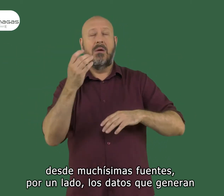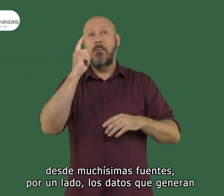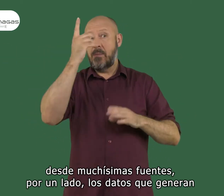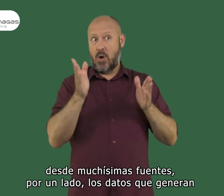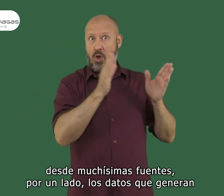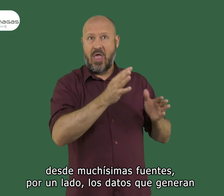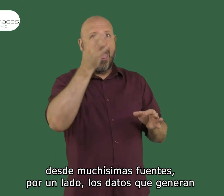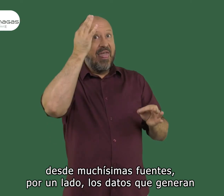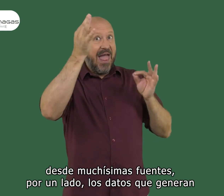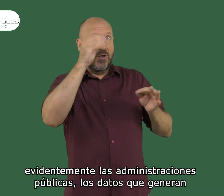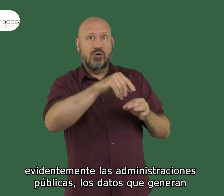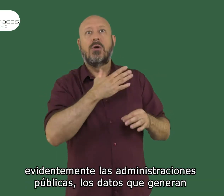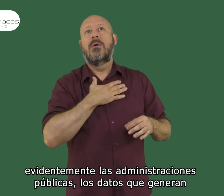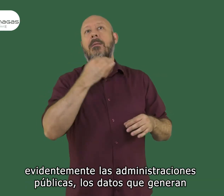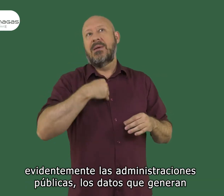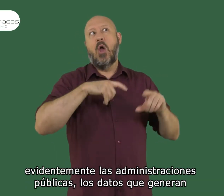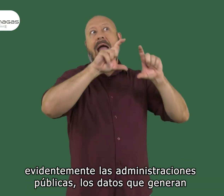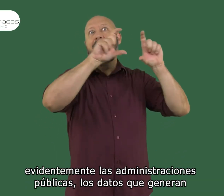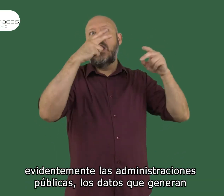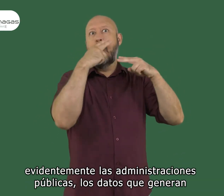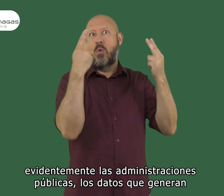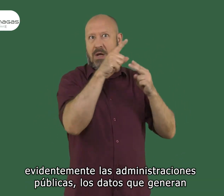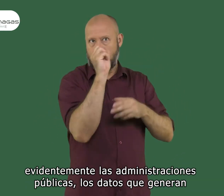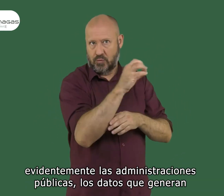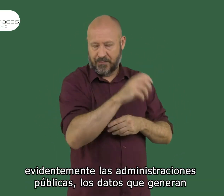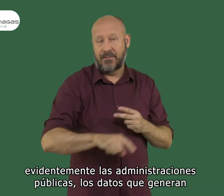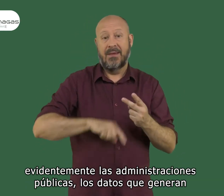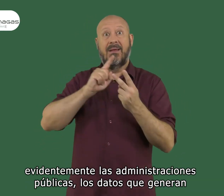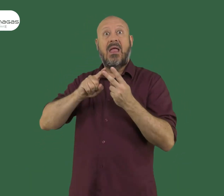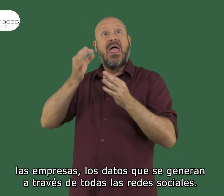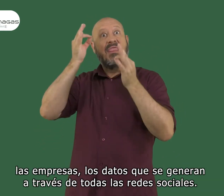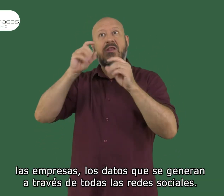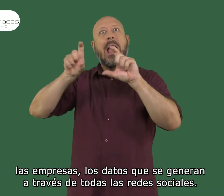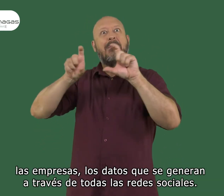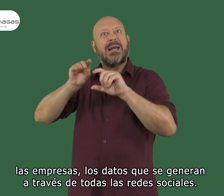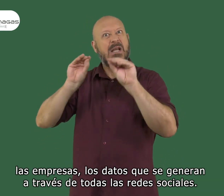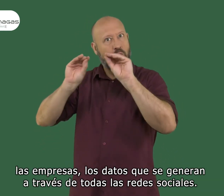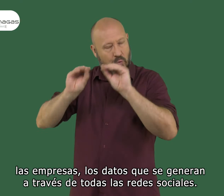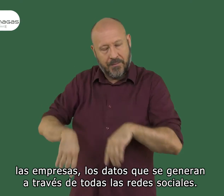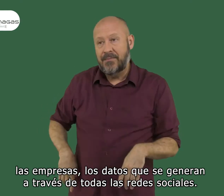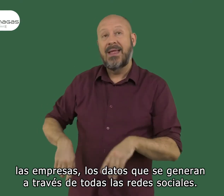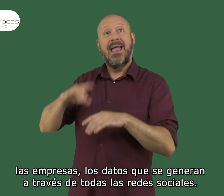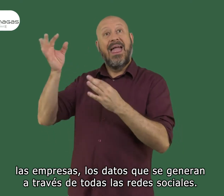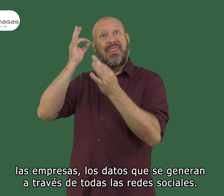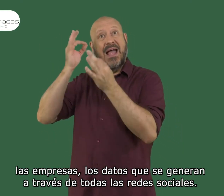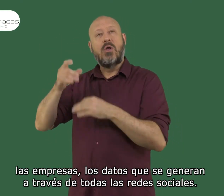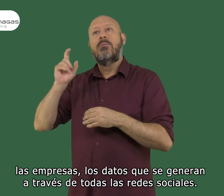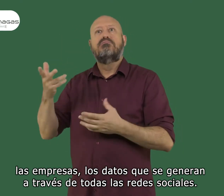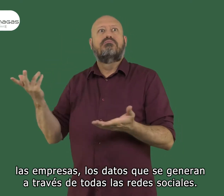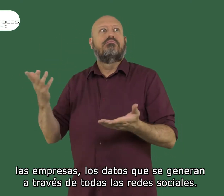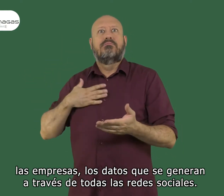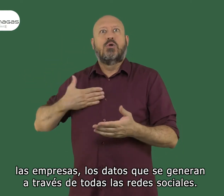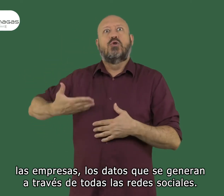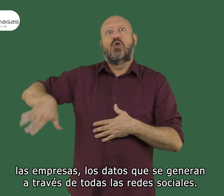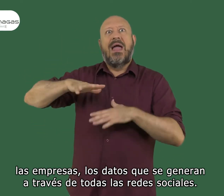los datos que generan evidentemente las administraciones públicas, los datos que generan las empresas, los datos que se generan a